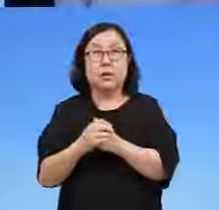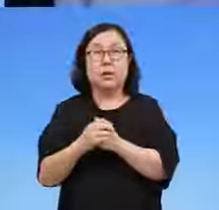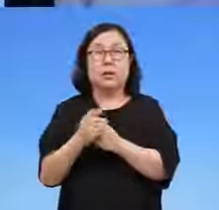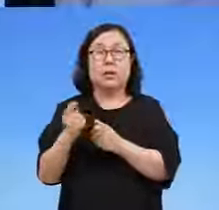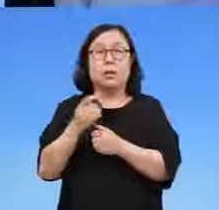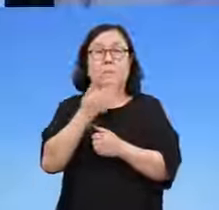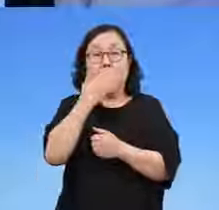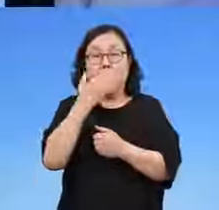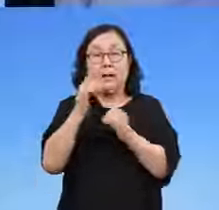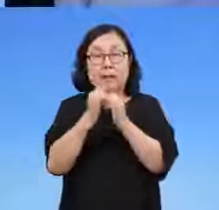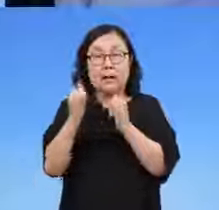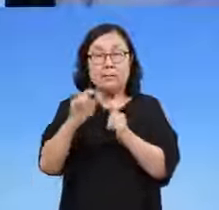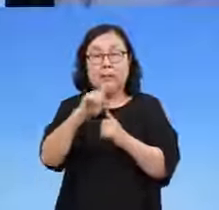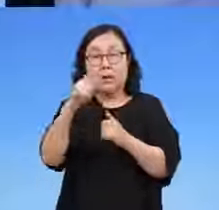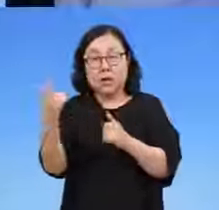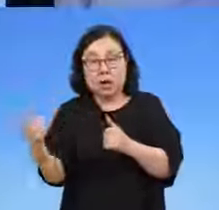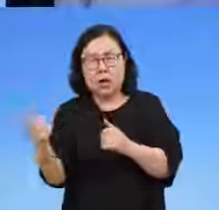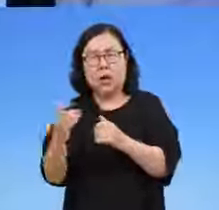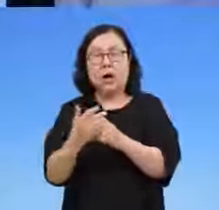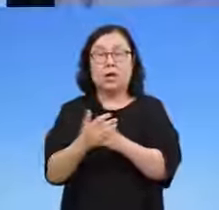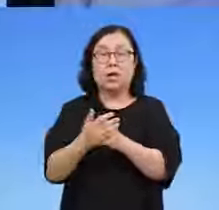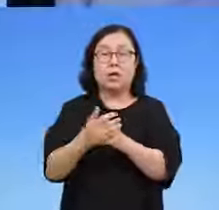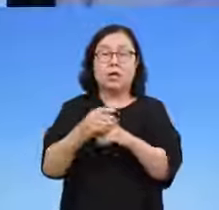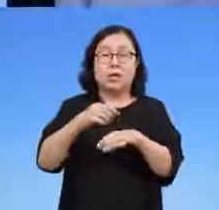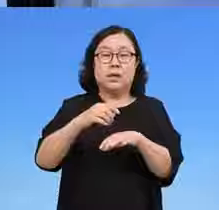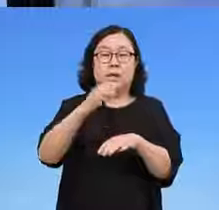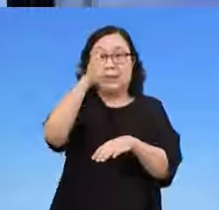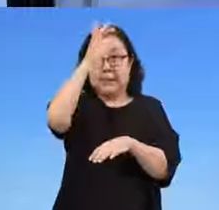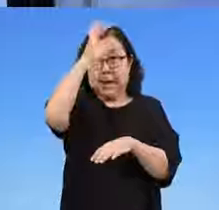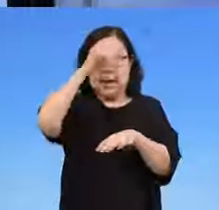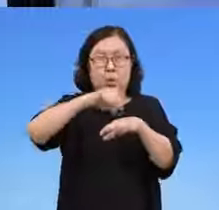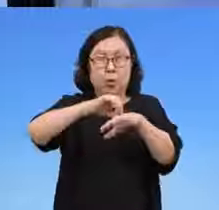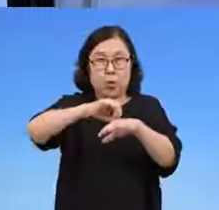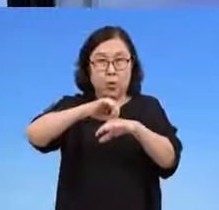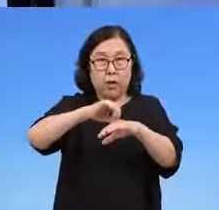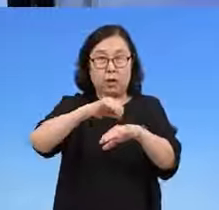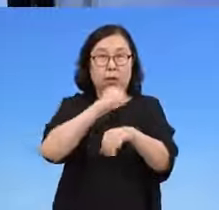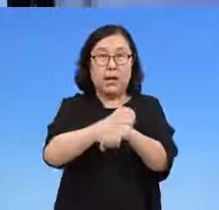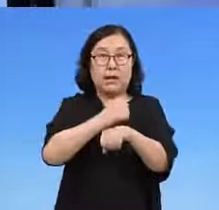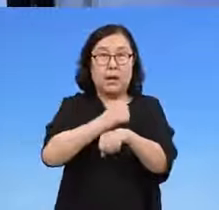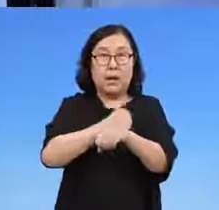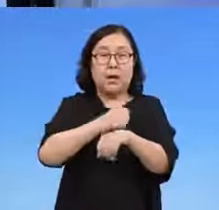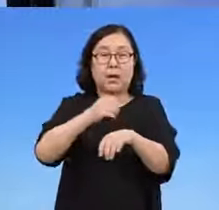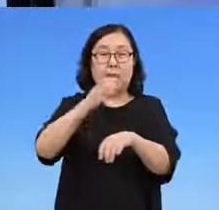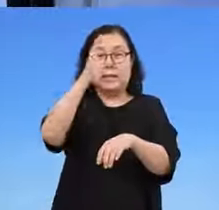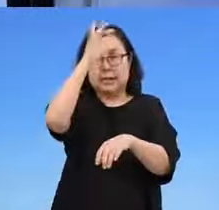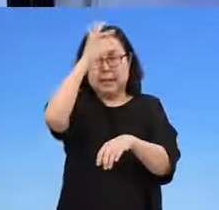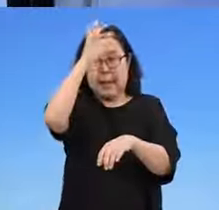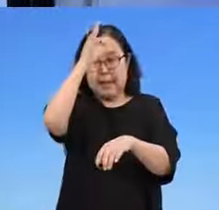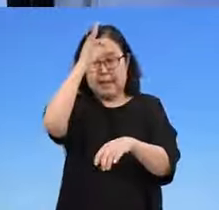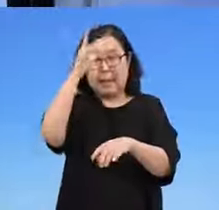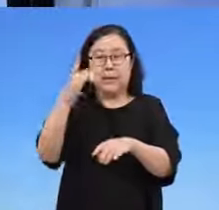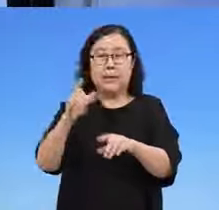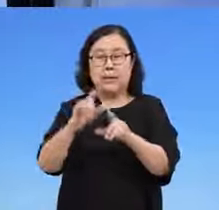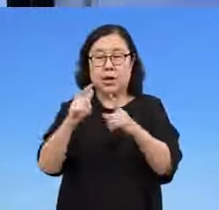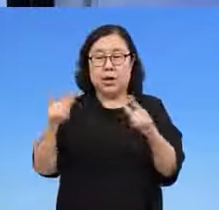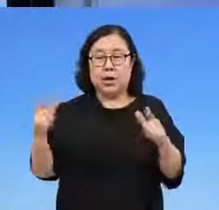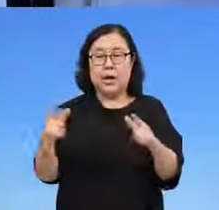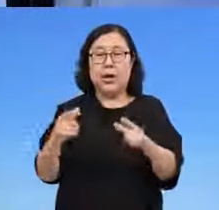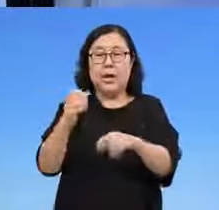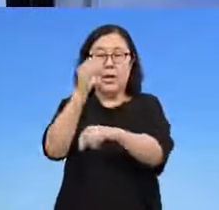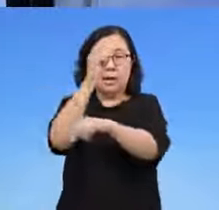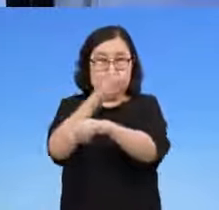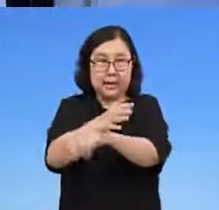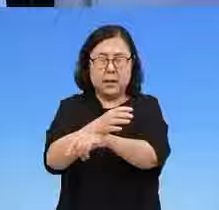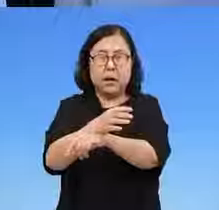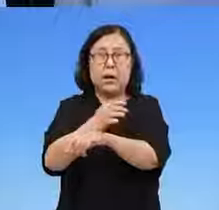그래서 가능하신 분들은 오늘 원래 번개 모임 장소였던 치킨집에 직접 가서 치킨을 여러 마리씩